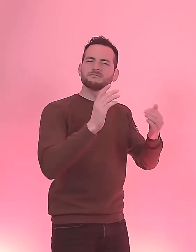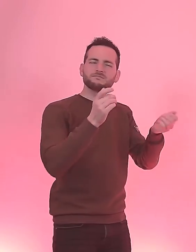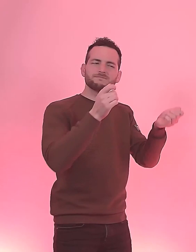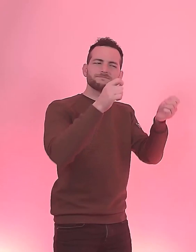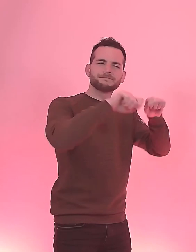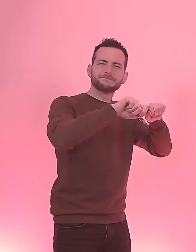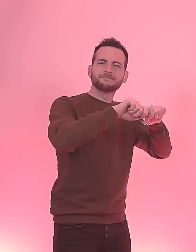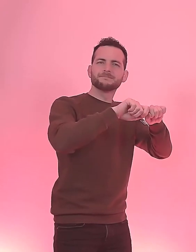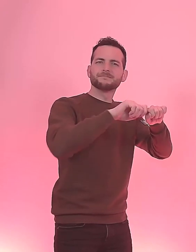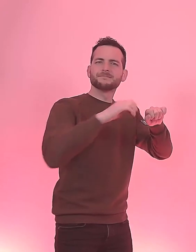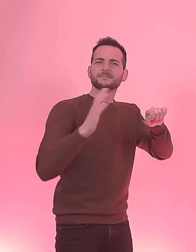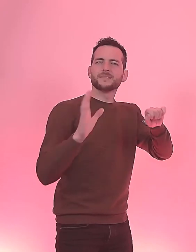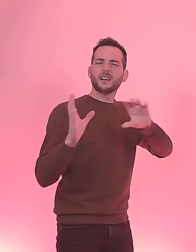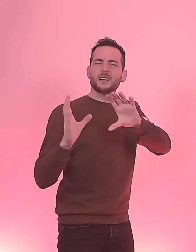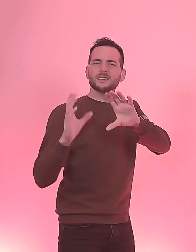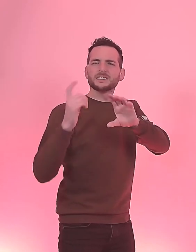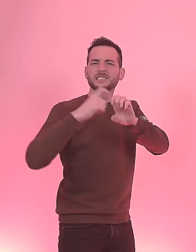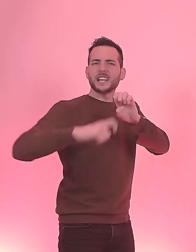maar